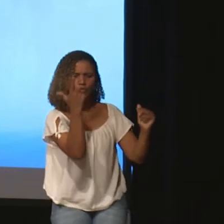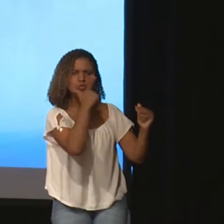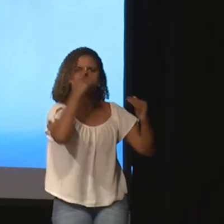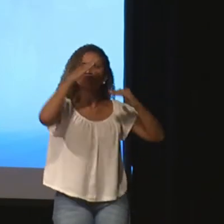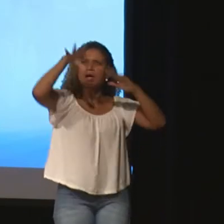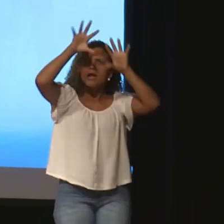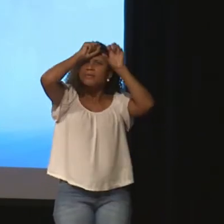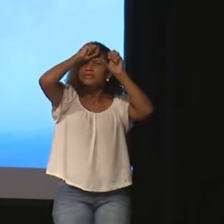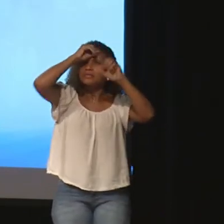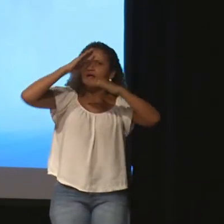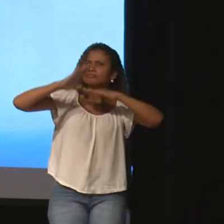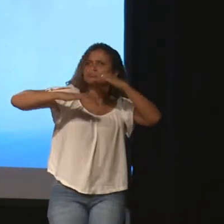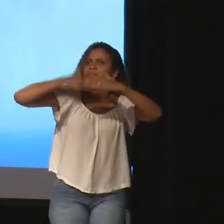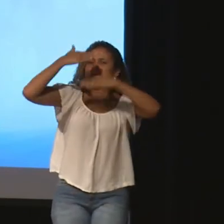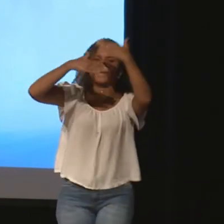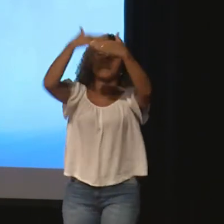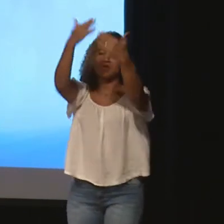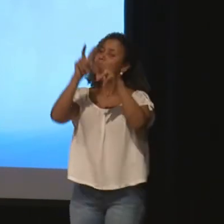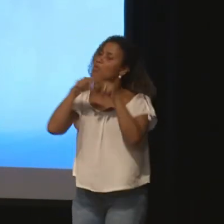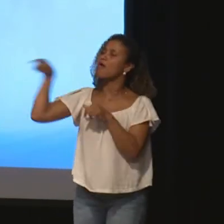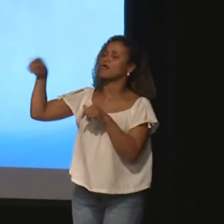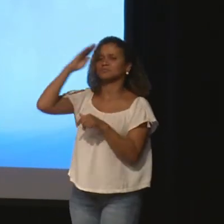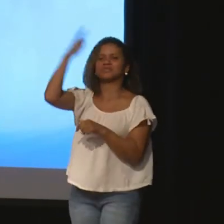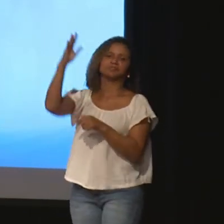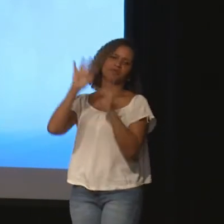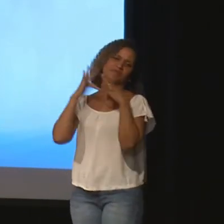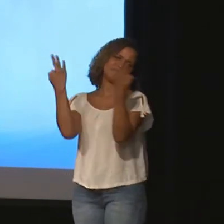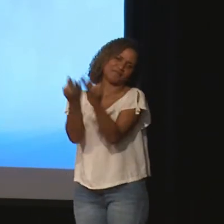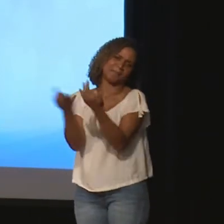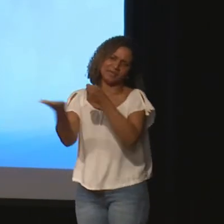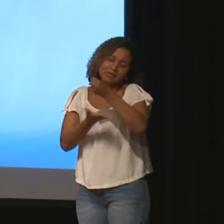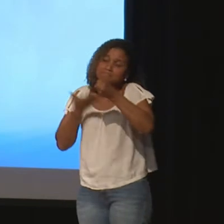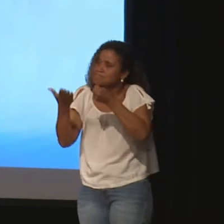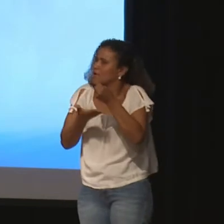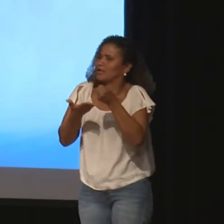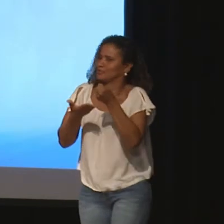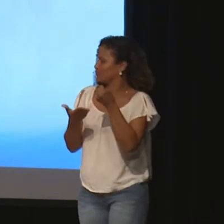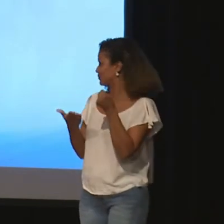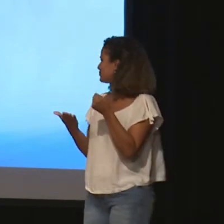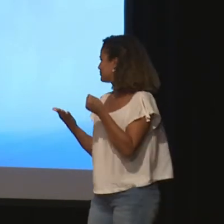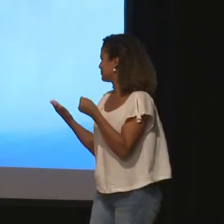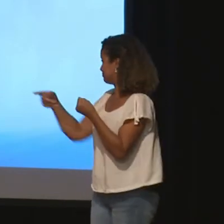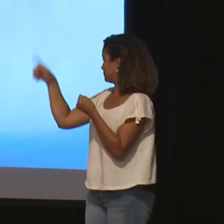onde pode se desenvolver, aprender. E aí a família é a base para